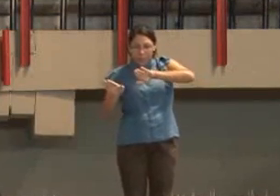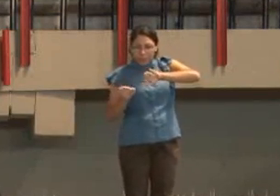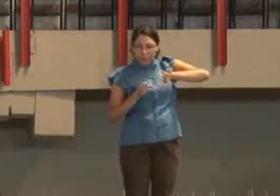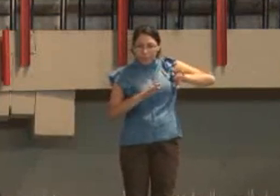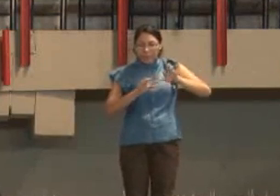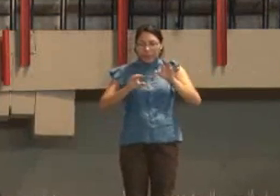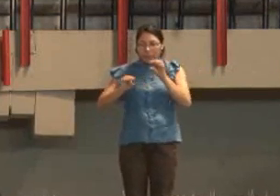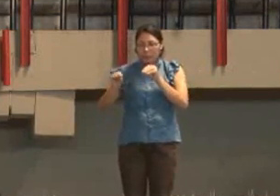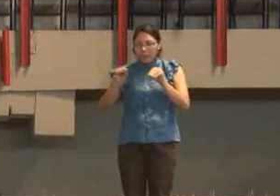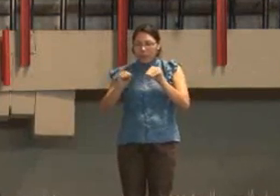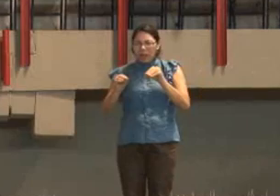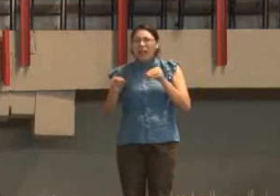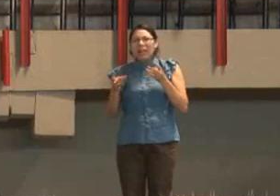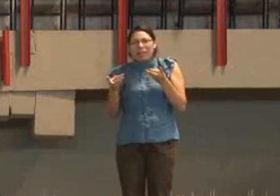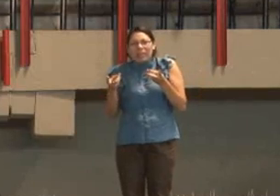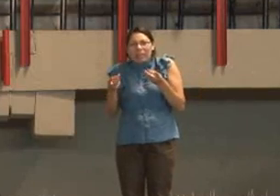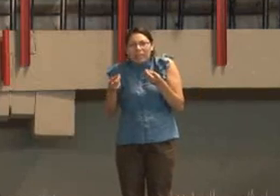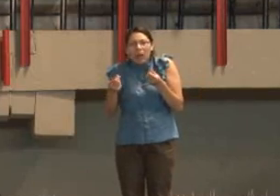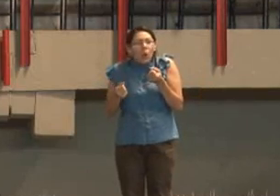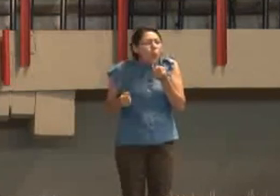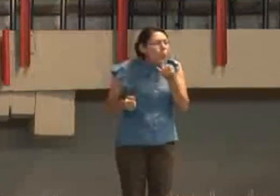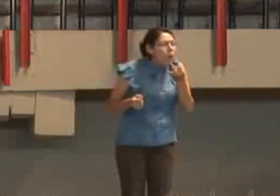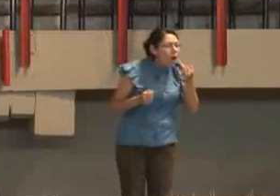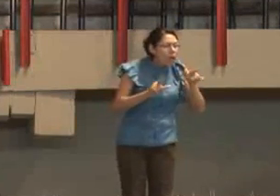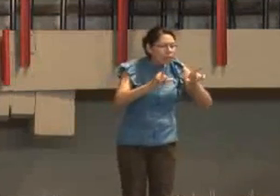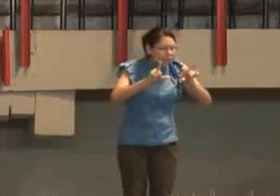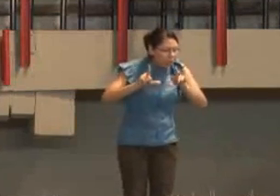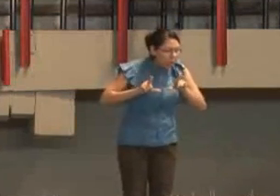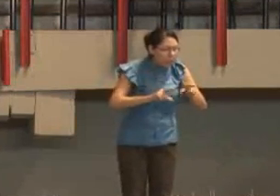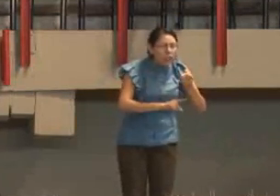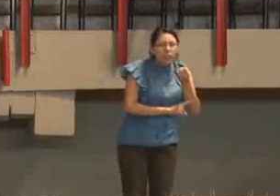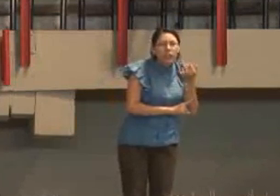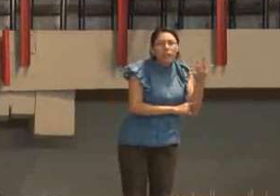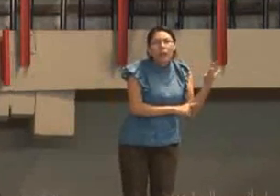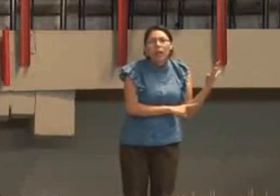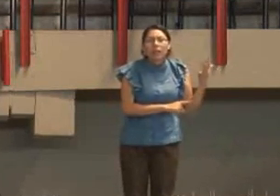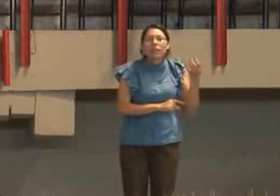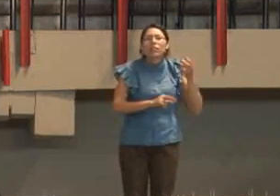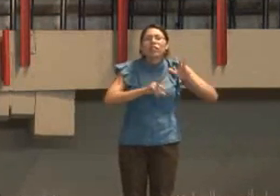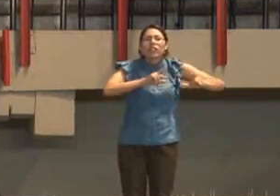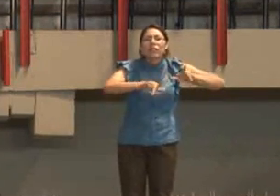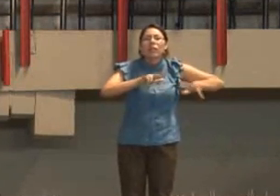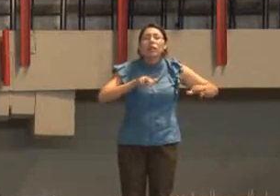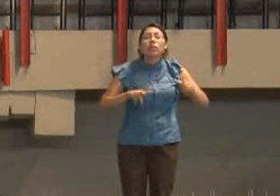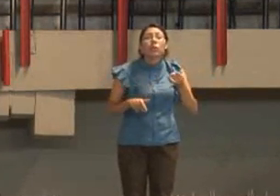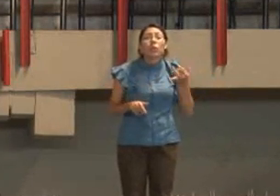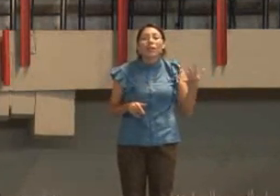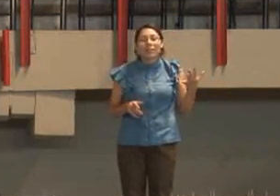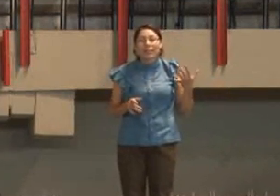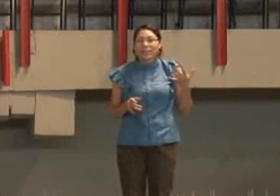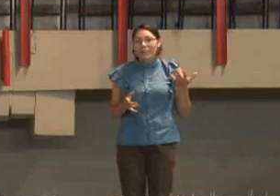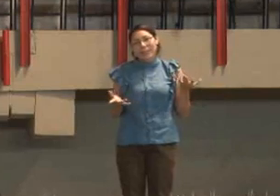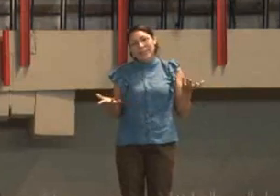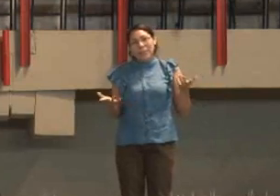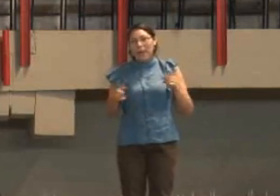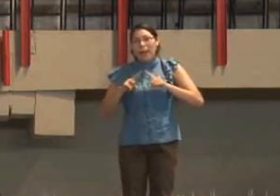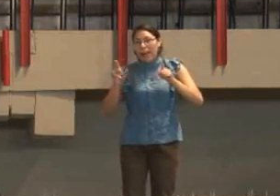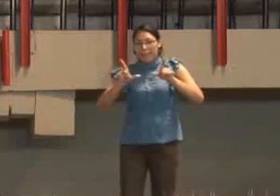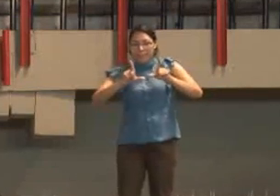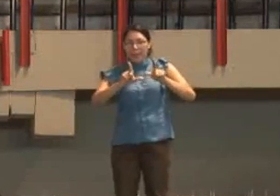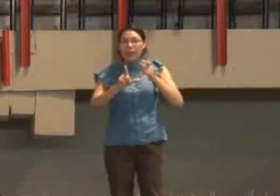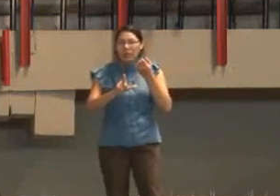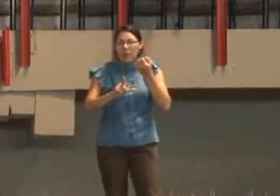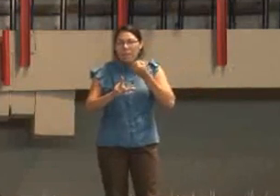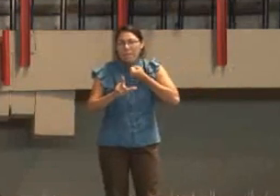não é que ela seja impossível, mas ela se torna inviável. Será que você vai pegar um pedacinho de papel e vai escrever placa por placa para depois